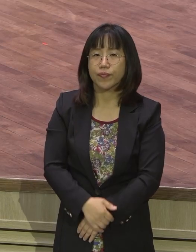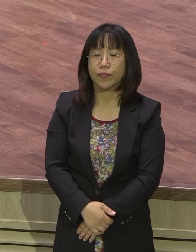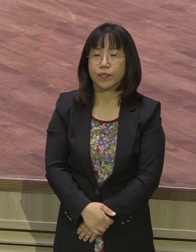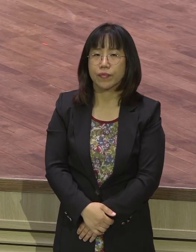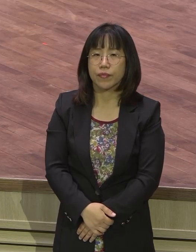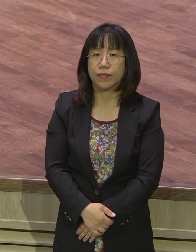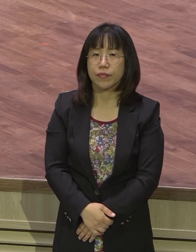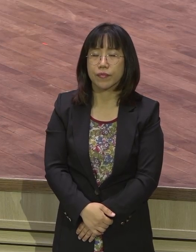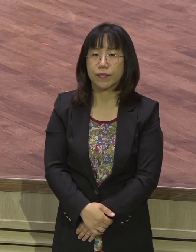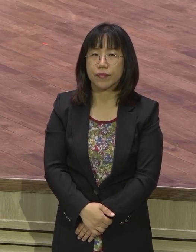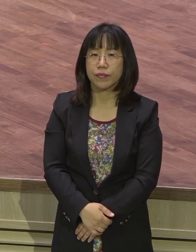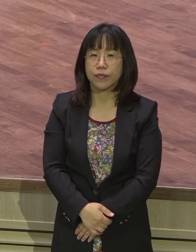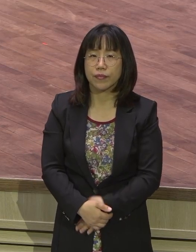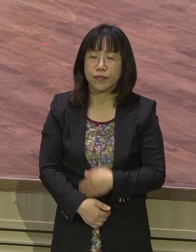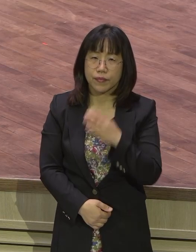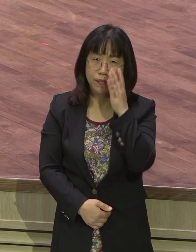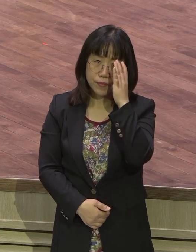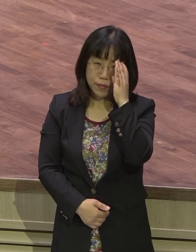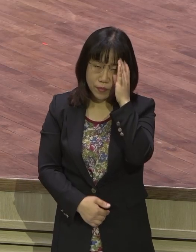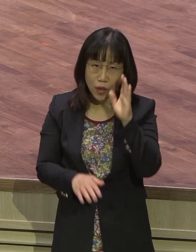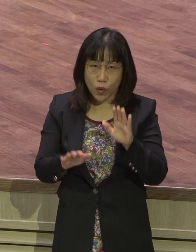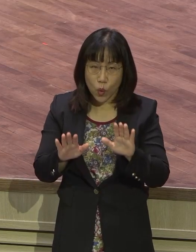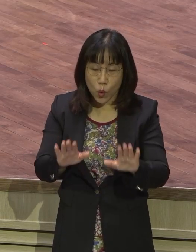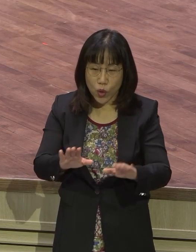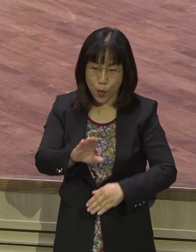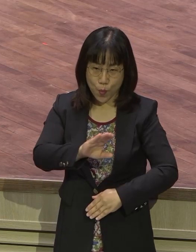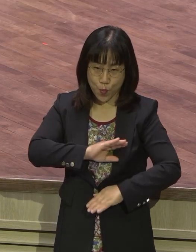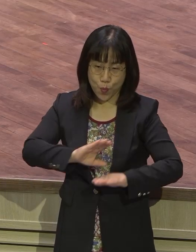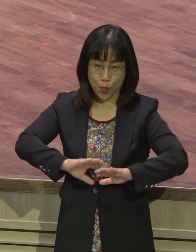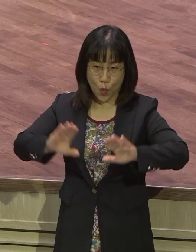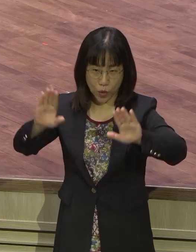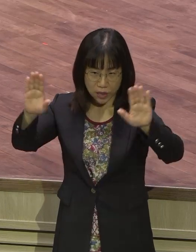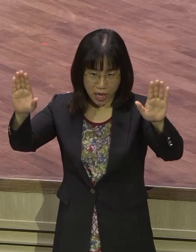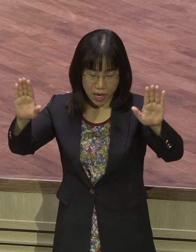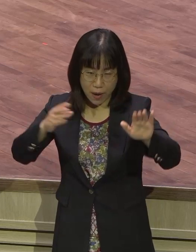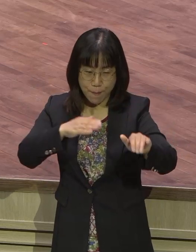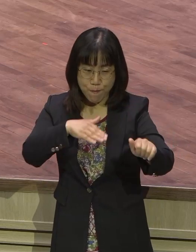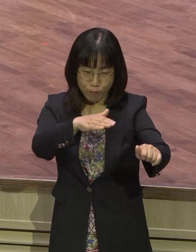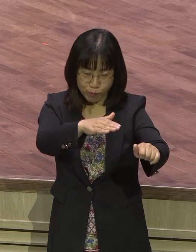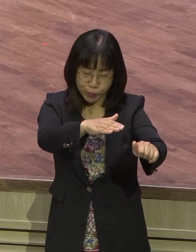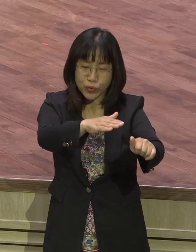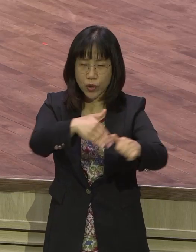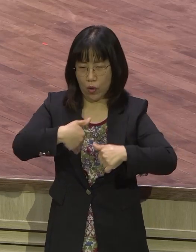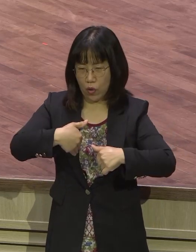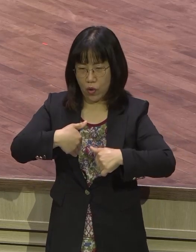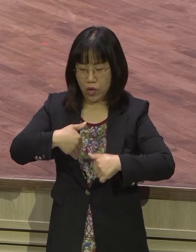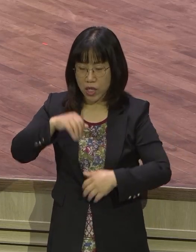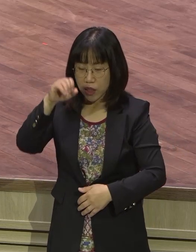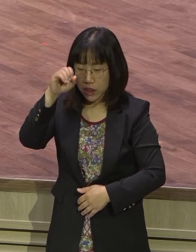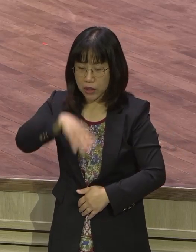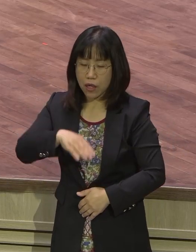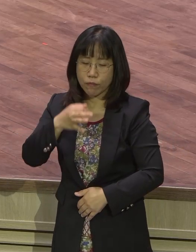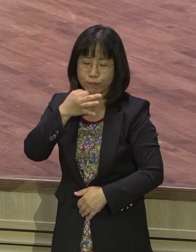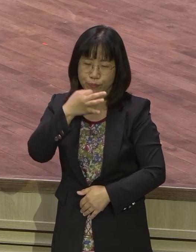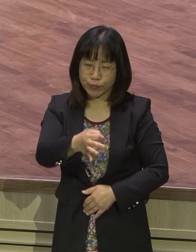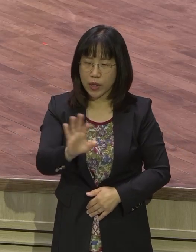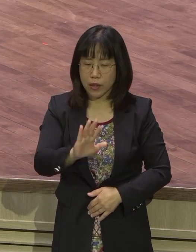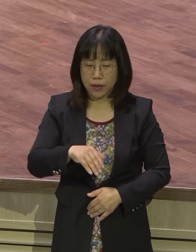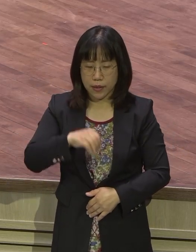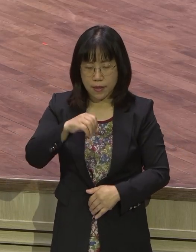오늘 본문 1절에 보면 모세에게 그냥 말씀하지 않으시고 모세를 해막으로 부르셨잖아요 그냥 모세에게 말씀합니다